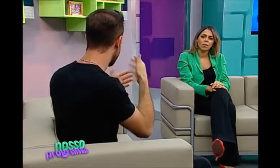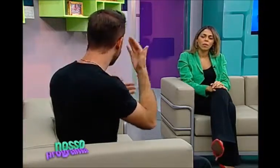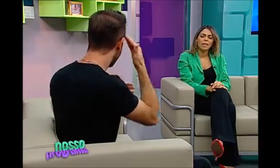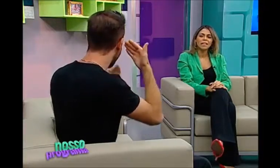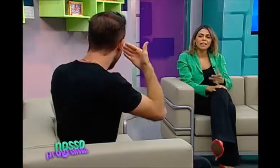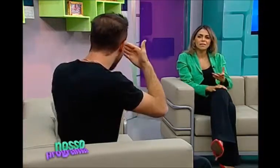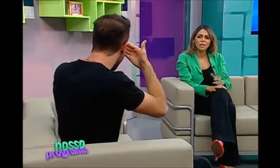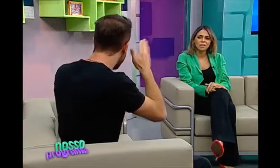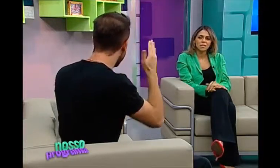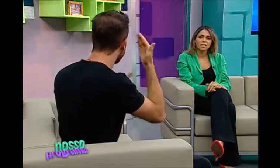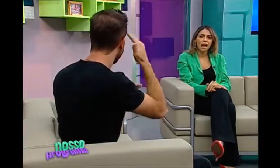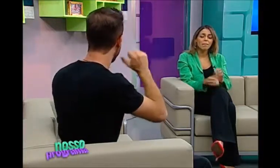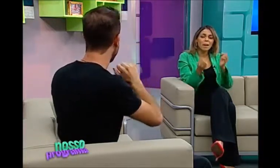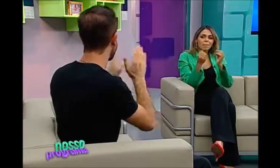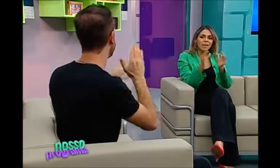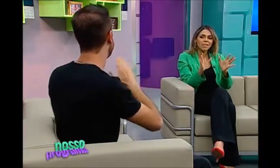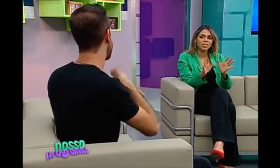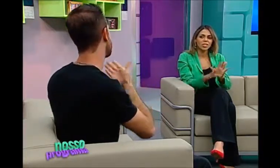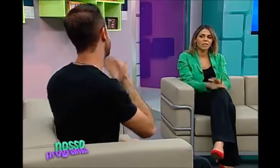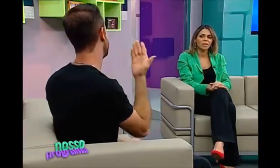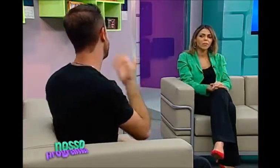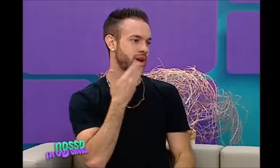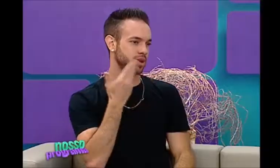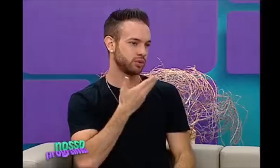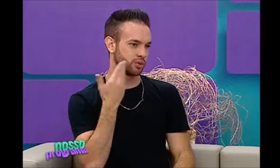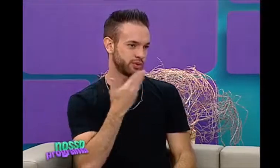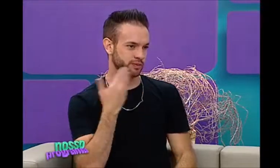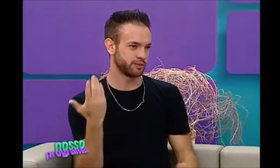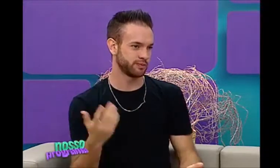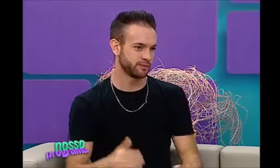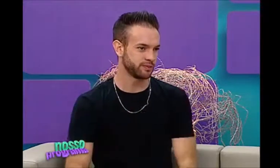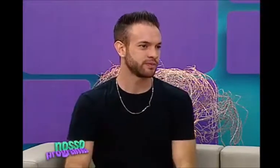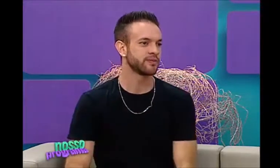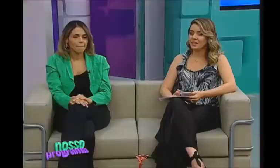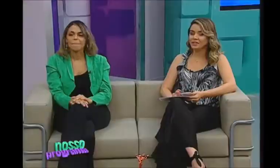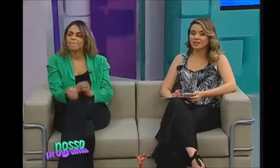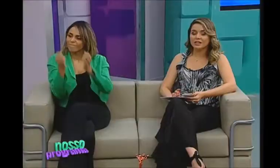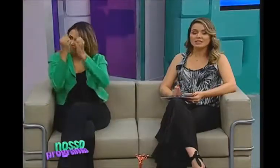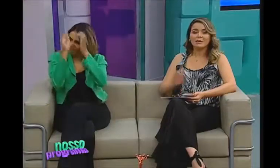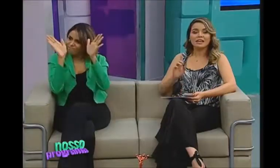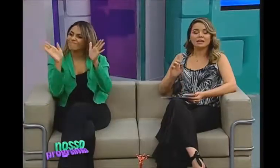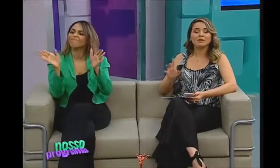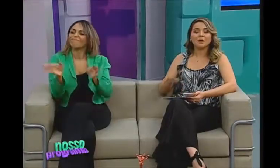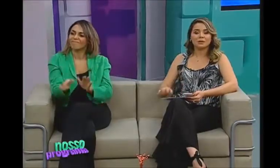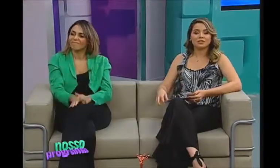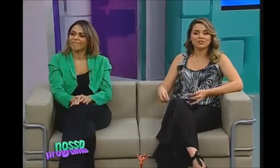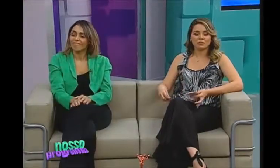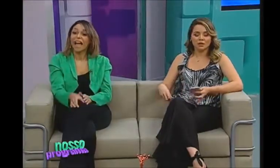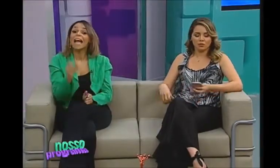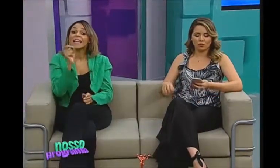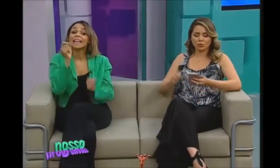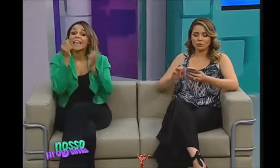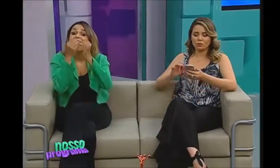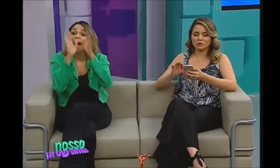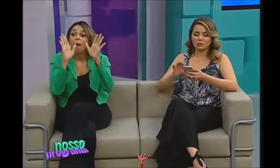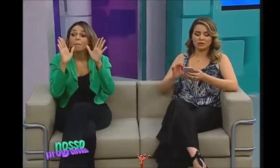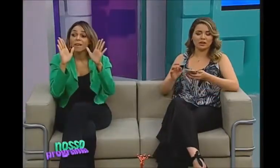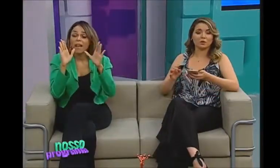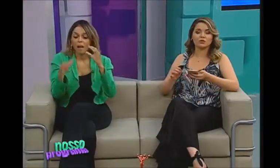que é Libras? Abre a mente, aí fica muito mais fácil. Tem que abrir a mente. Sabe quem abriu a mente também? O Ronaldo me passou uma matéria hoje